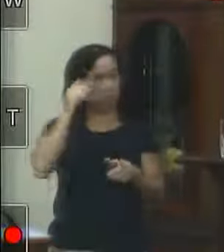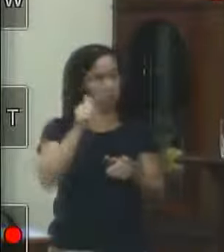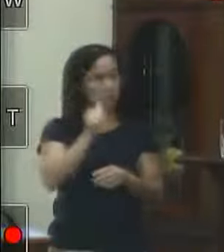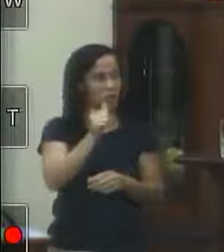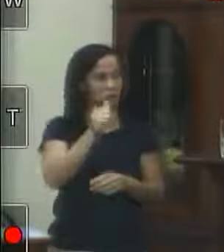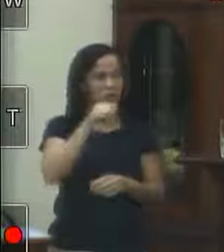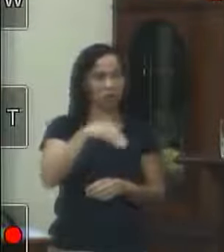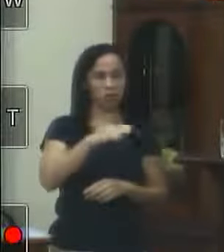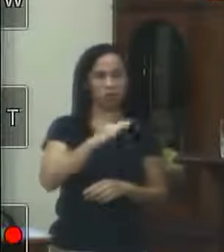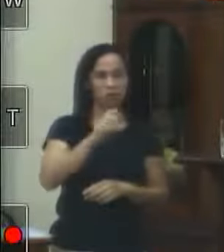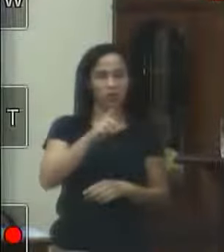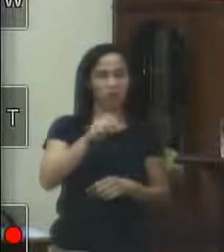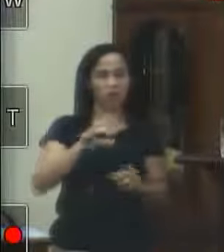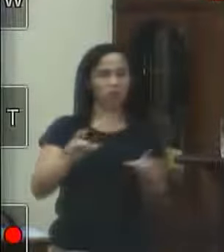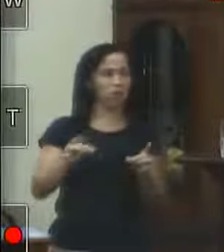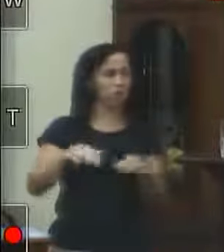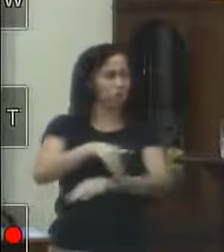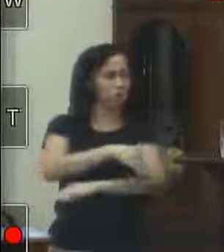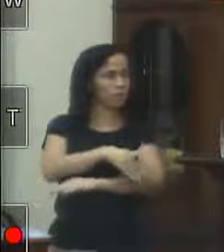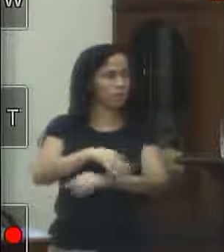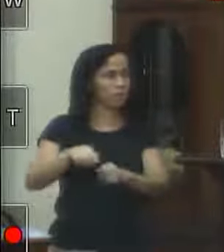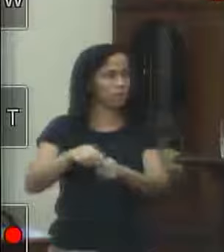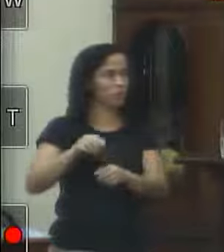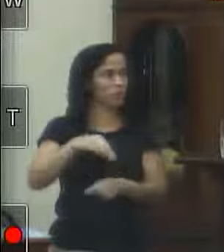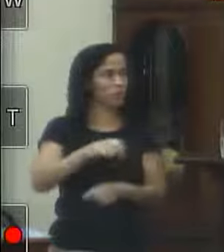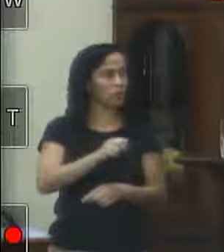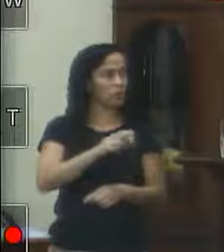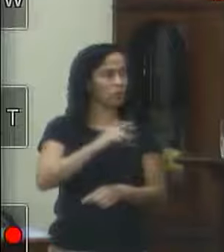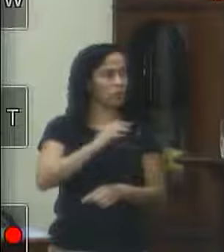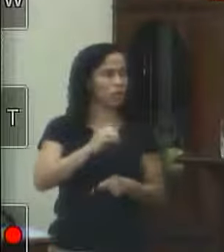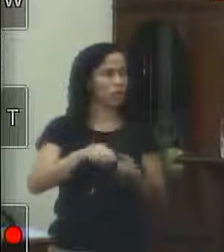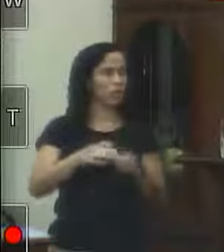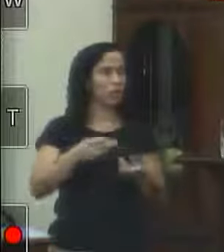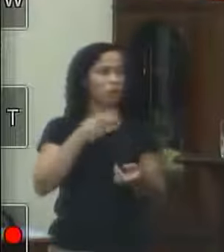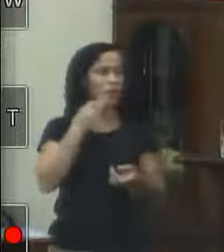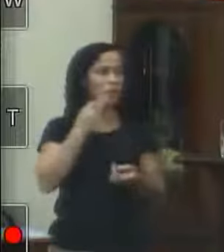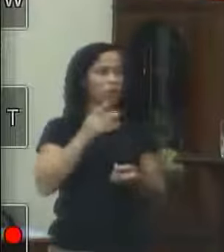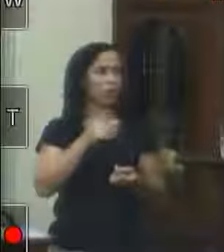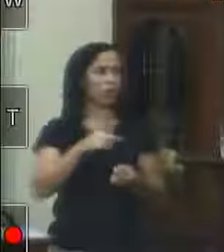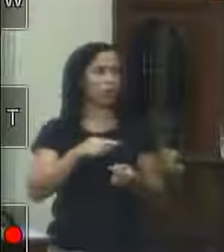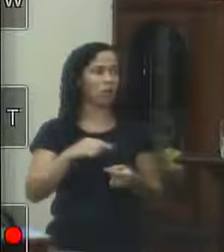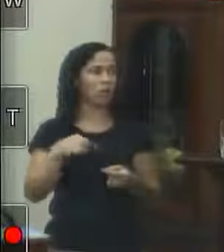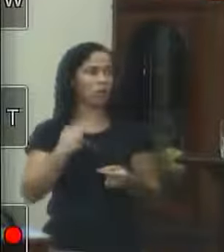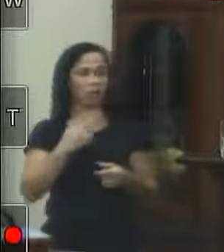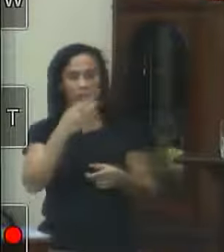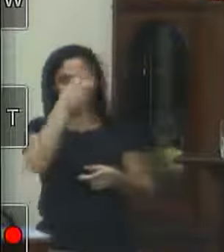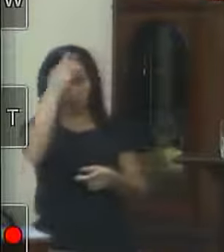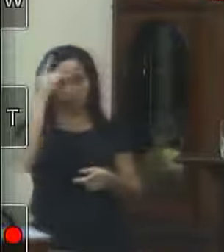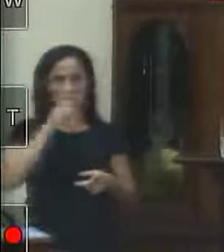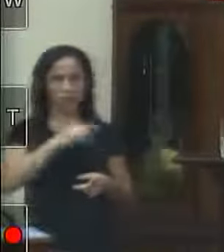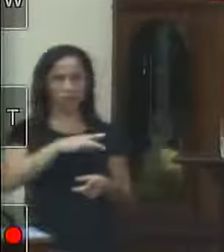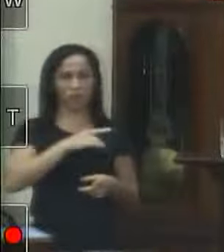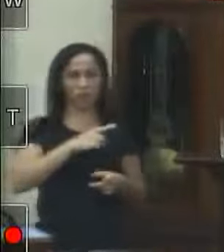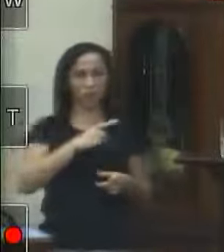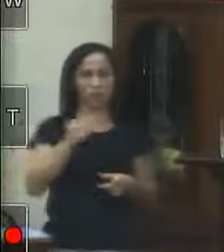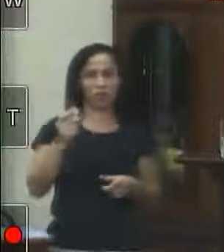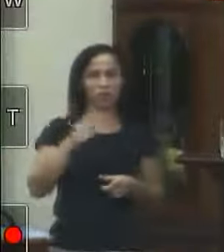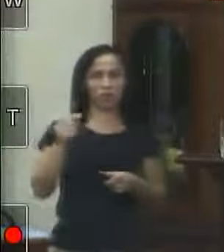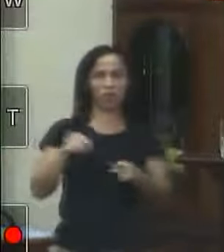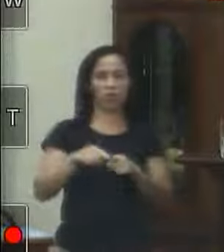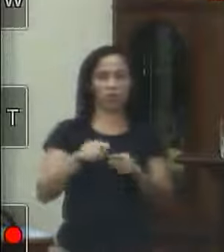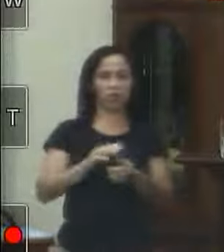tempo todo com o Mauro Contrucci, falei, ainda brinquei com o Mauro, Mauro, cadê os ambulantes? Ele virou para mim e falou assim, nossa, o pessoal tem tanto medo de você agora que correu, não estavam